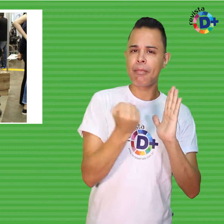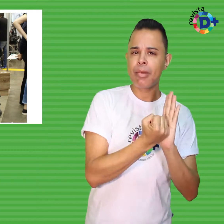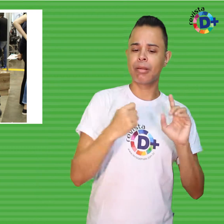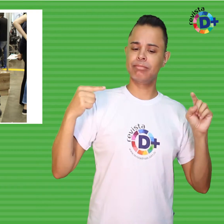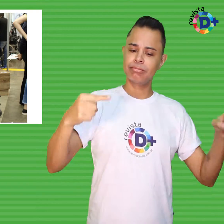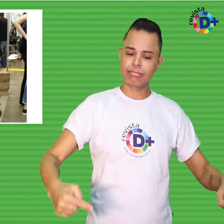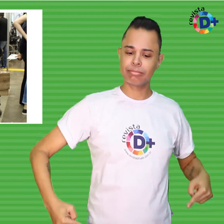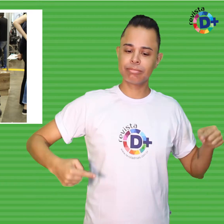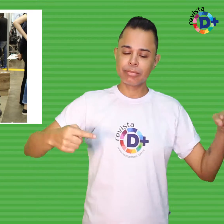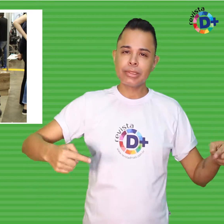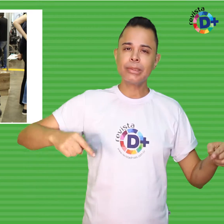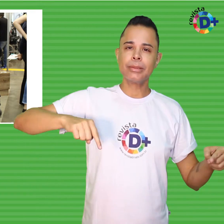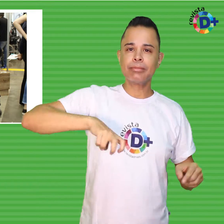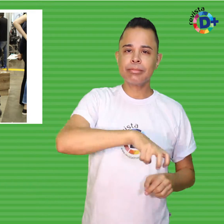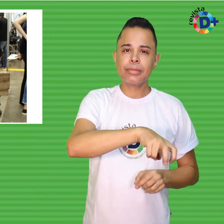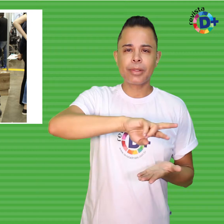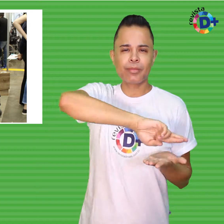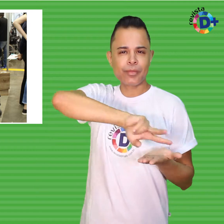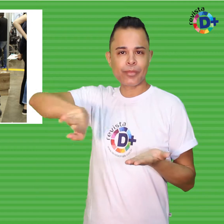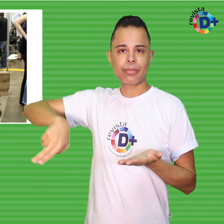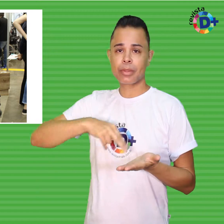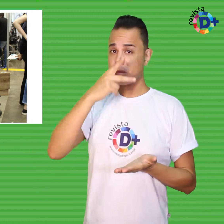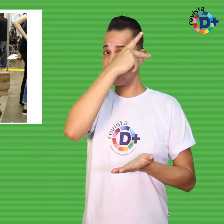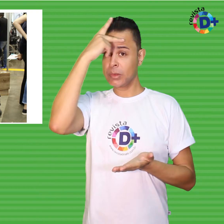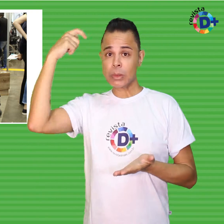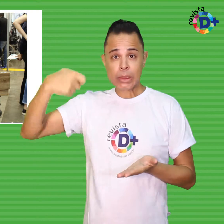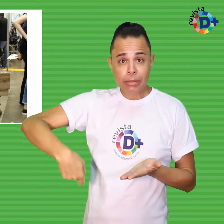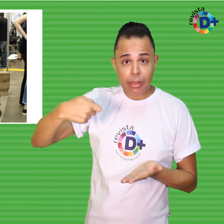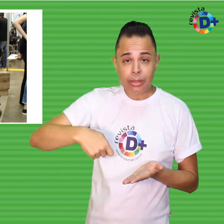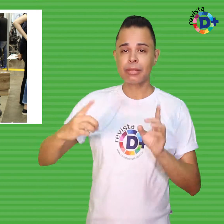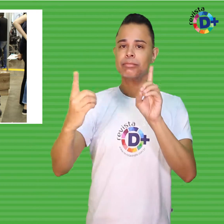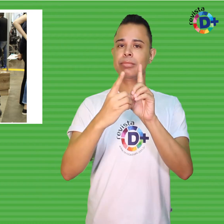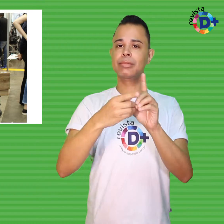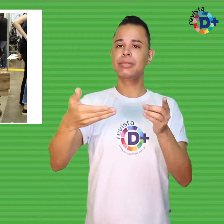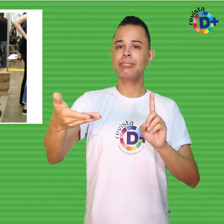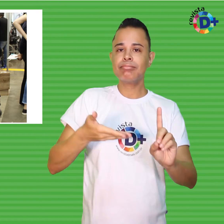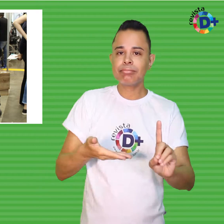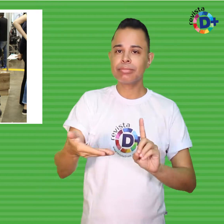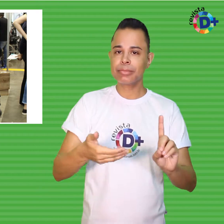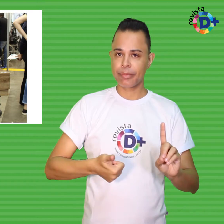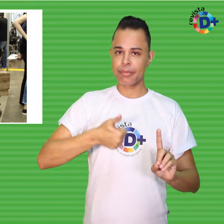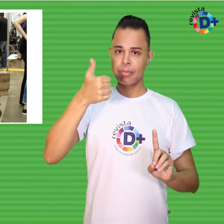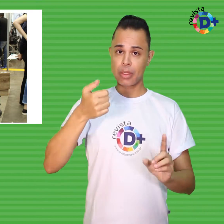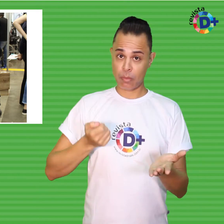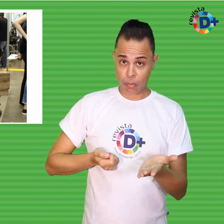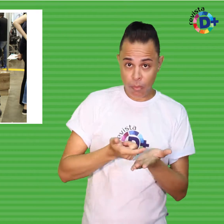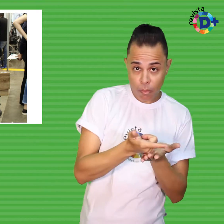marcas como quero trazer novos serviços ao consumidor encontra uma cadeira conosco têm garantia de